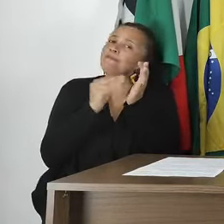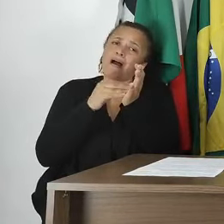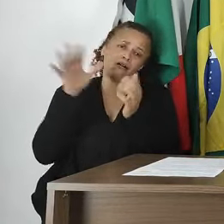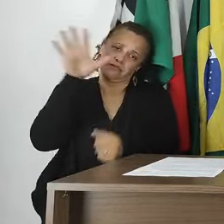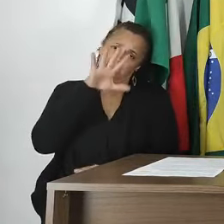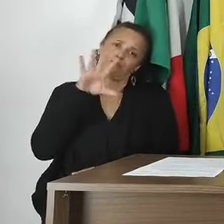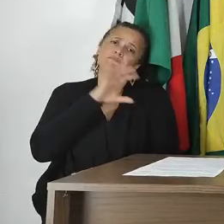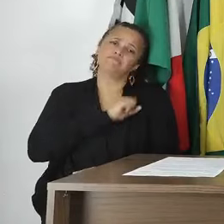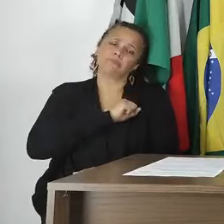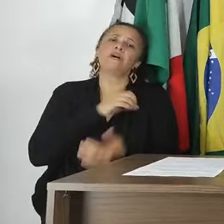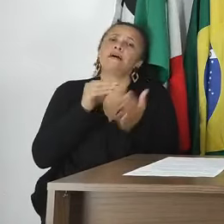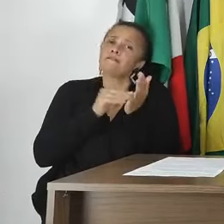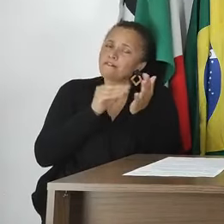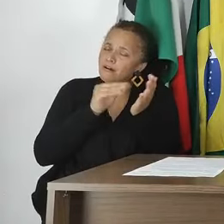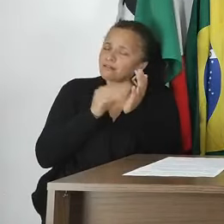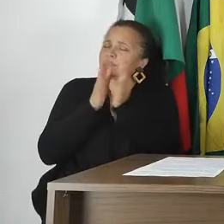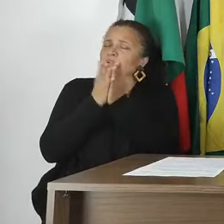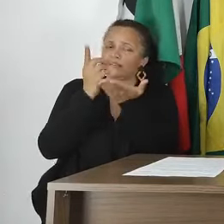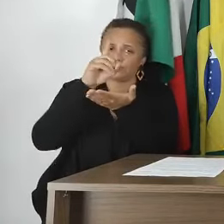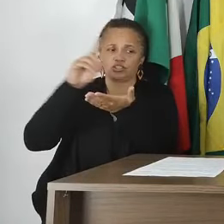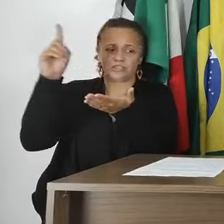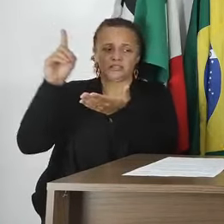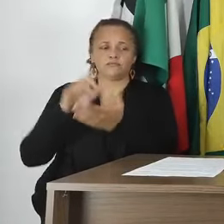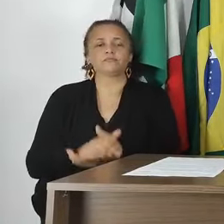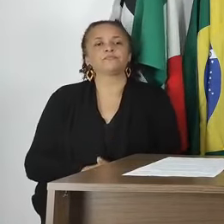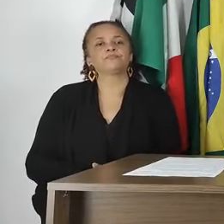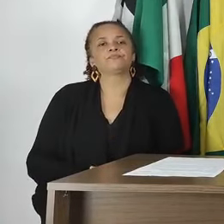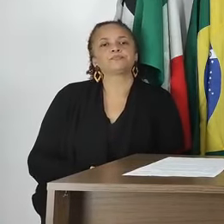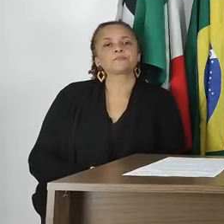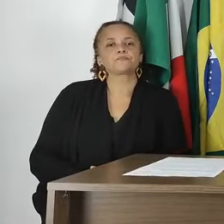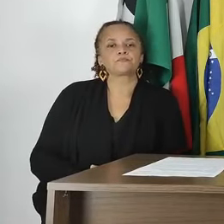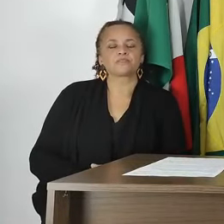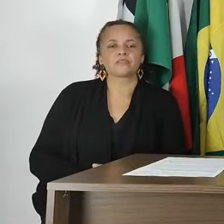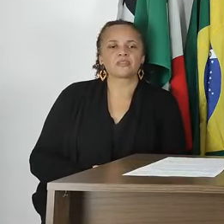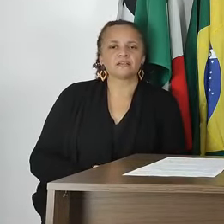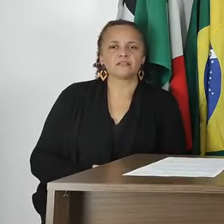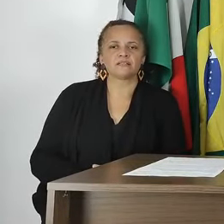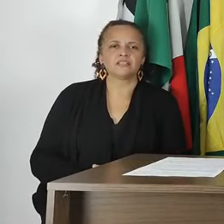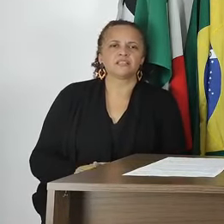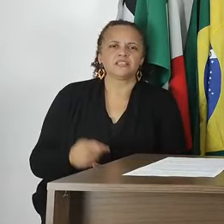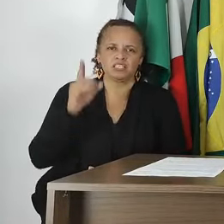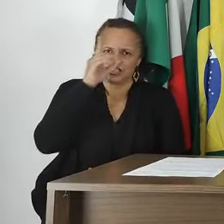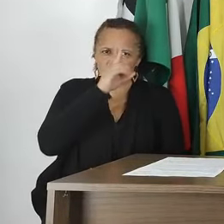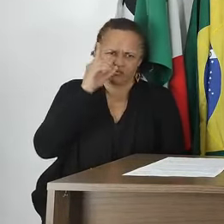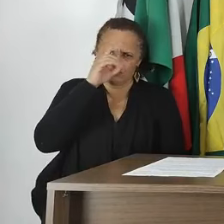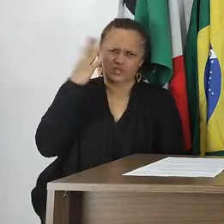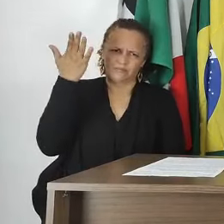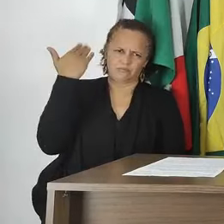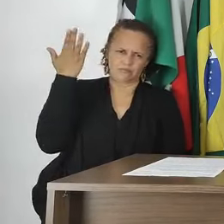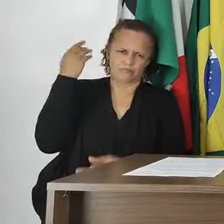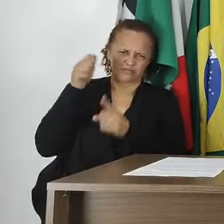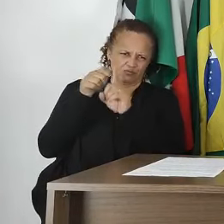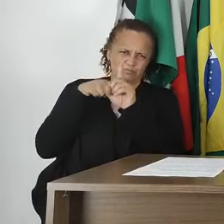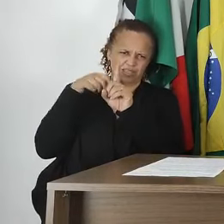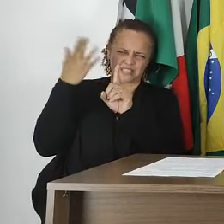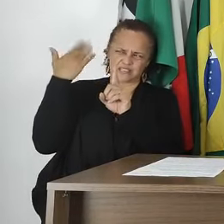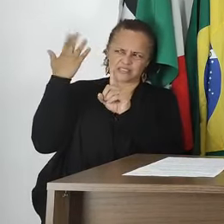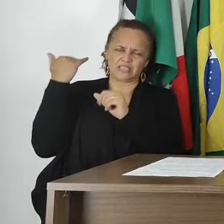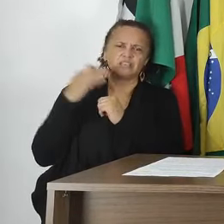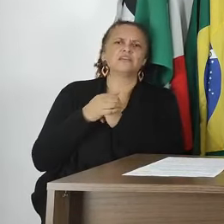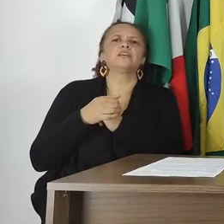Deus. Tá? Ultimamente nós fizemos um trabalho em Ilha Comprida com os índios, onde